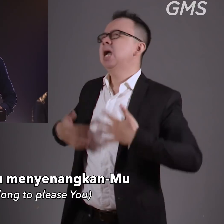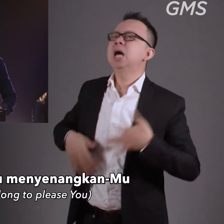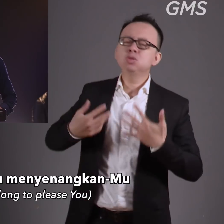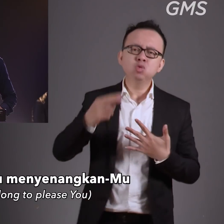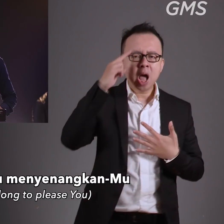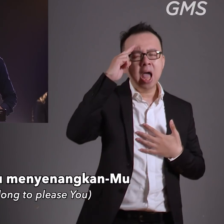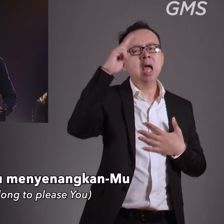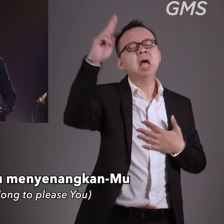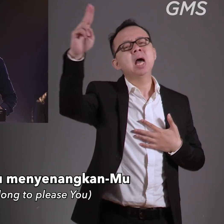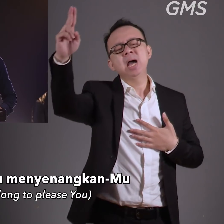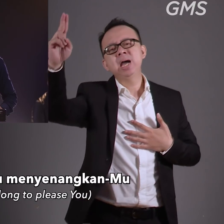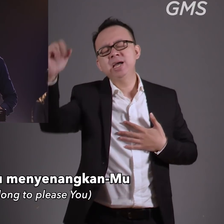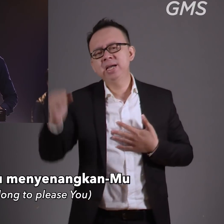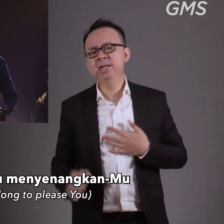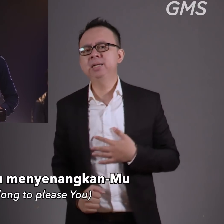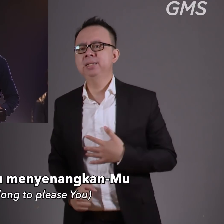Menyenangkanmu,